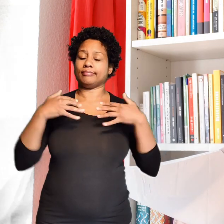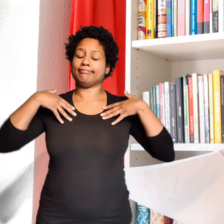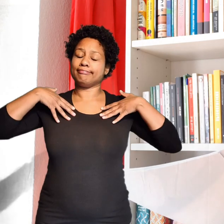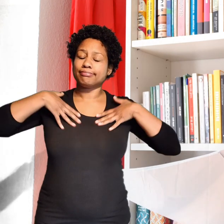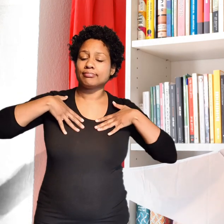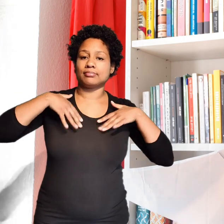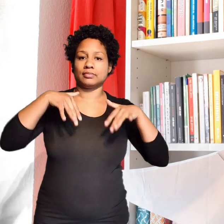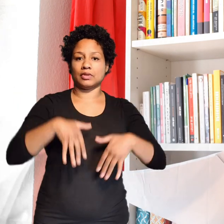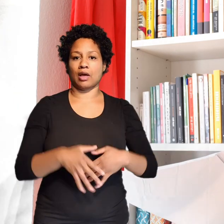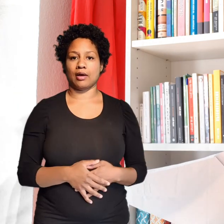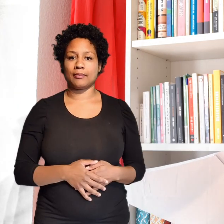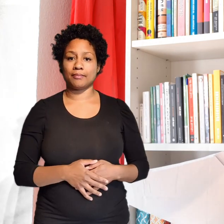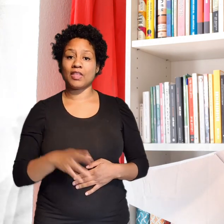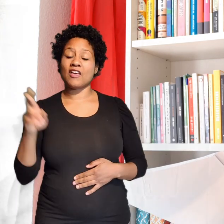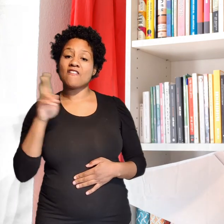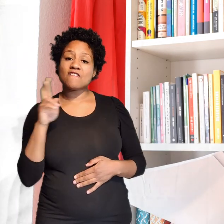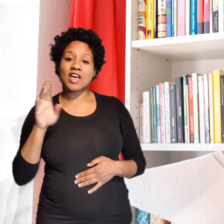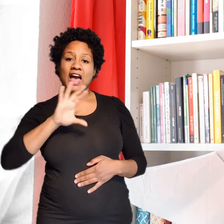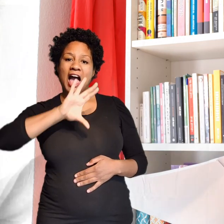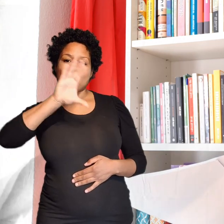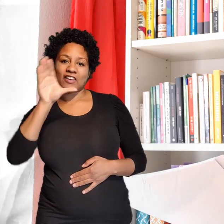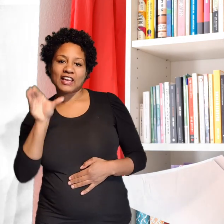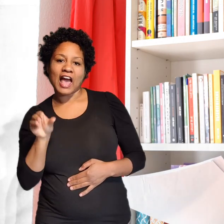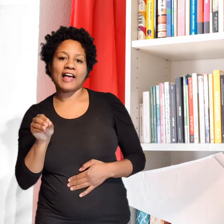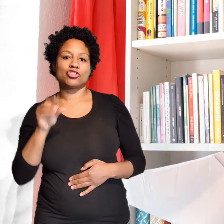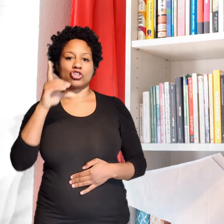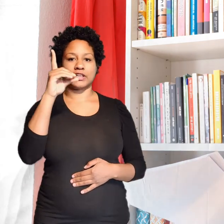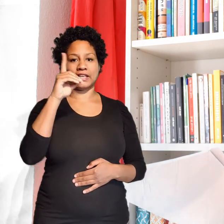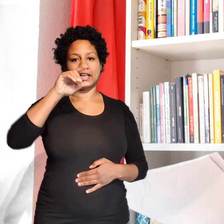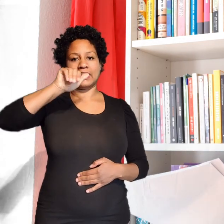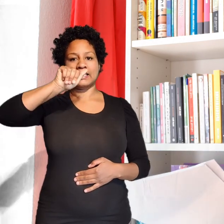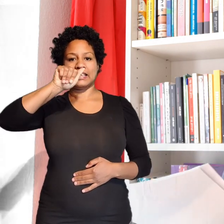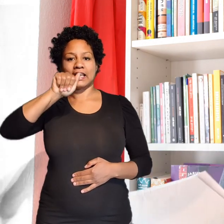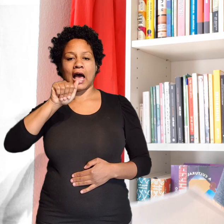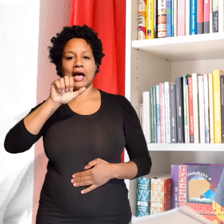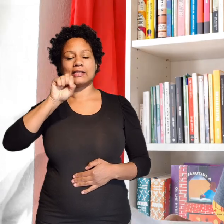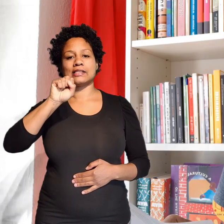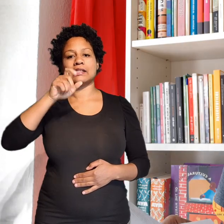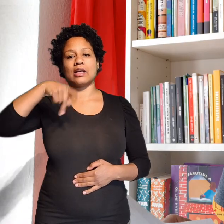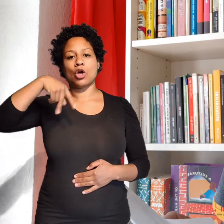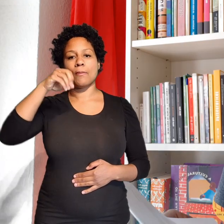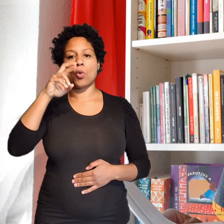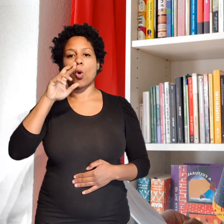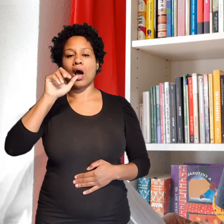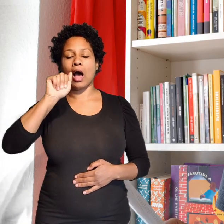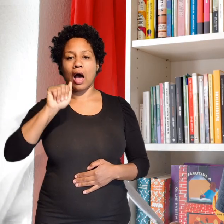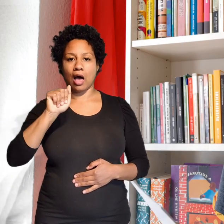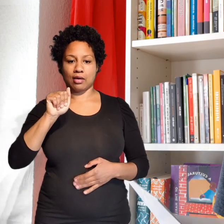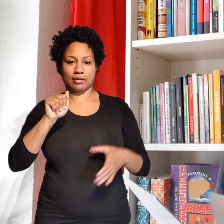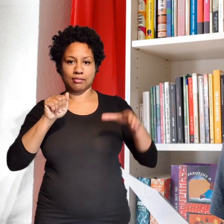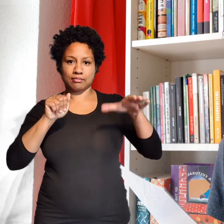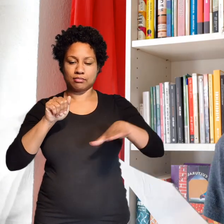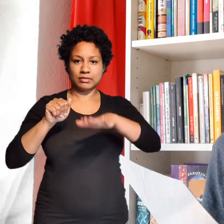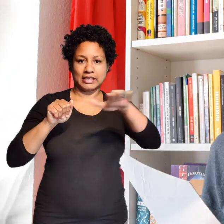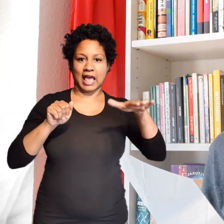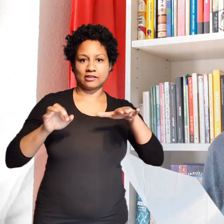Menschen der afrikanischen Diaspora überbrücken nationale Grenzen und erhebliche Barrieren, um für